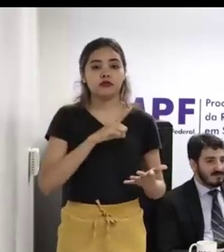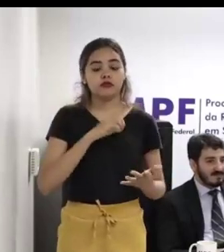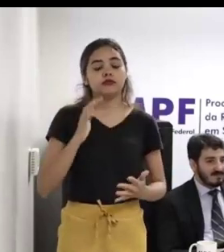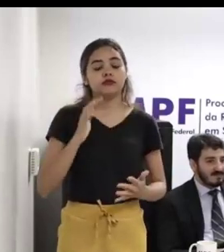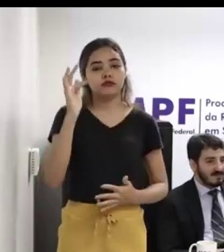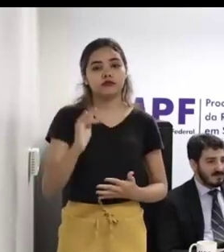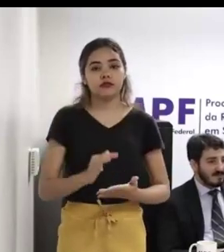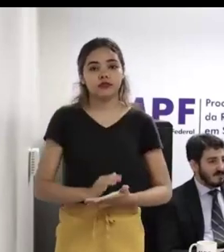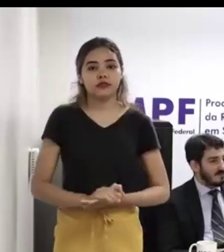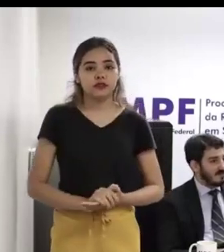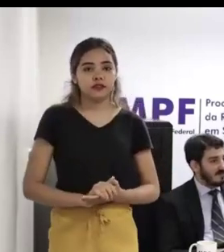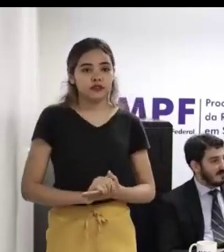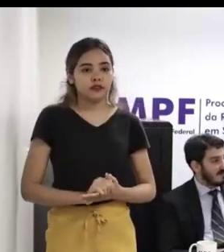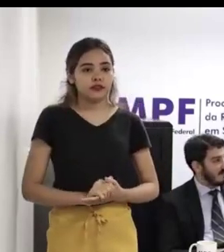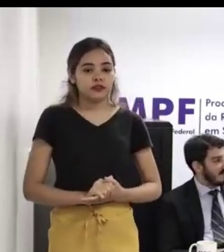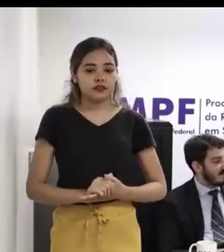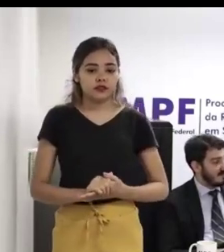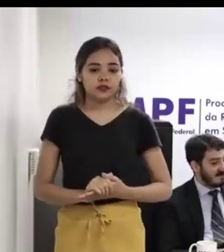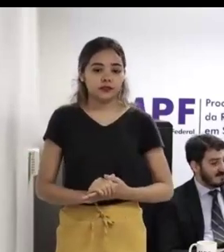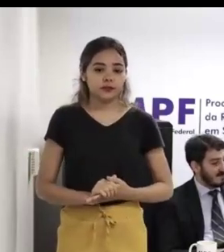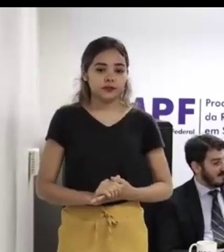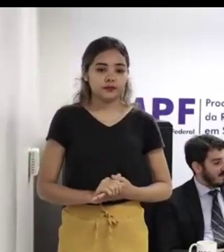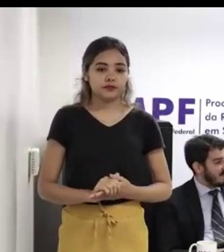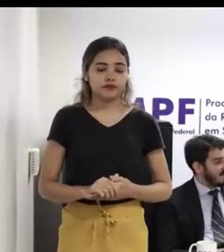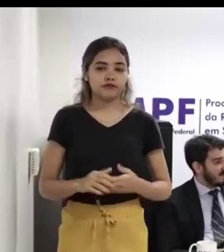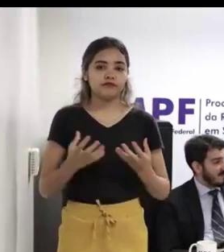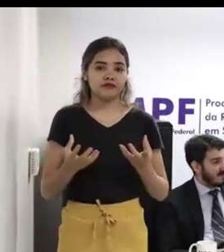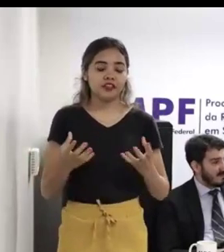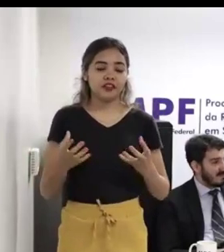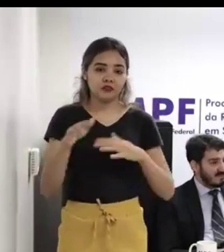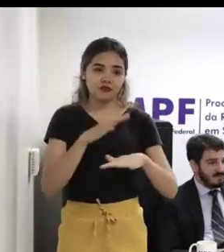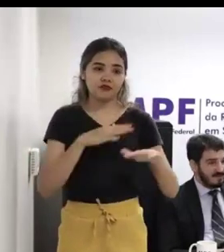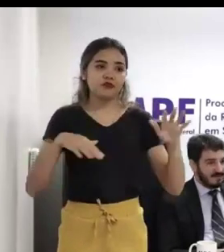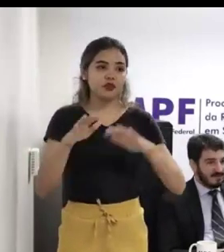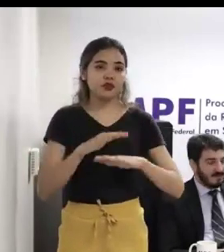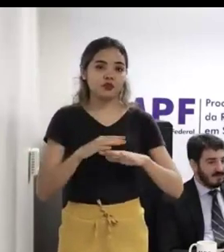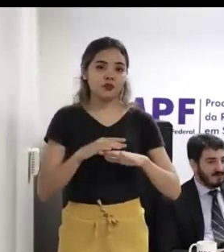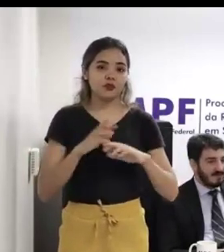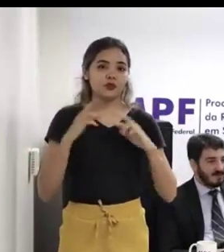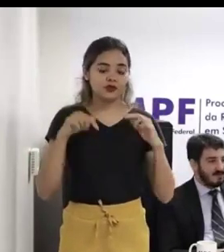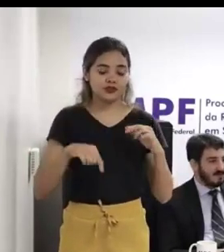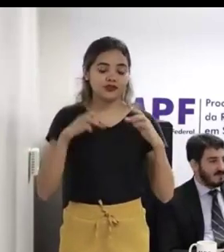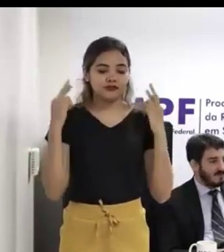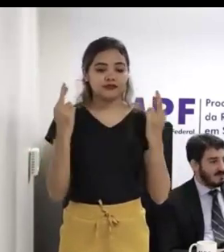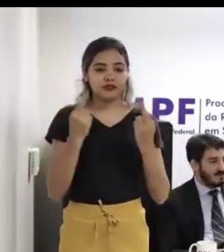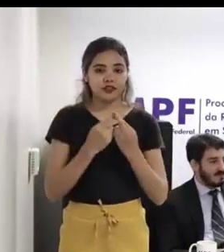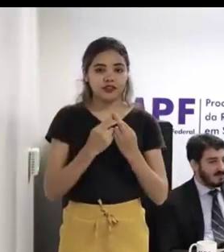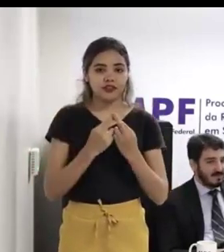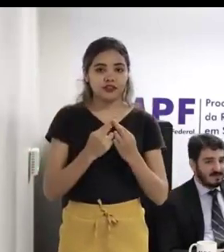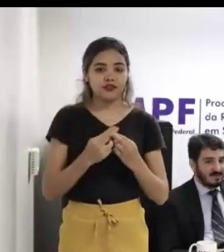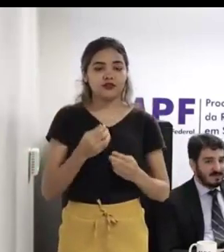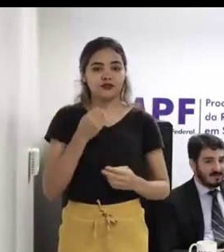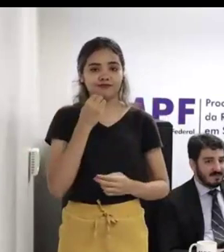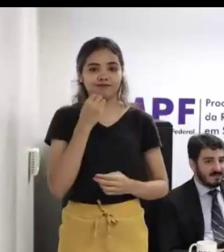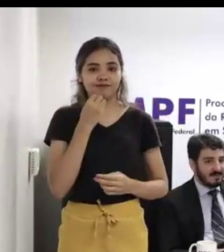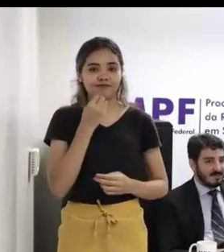e que nós sa eh conseguimos que consigamos sair desse dia muito mais